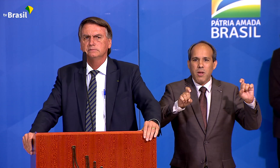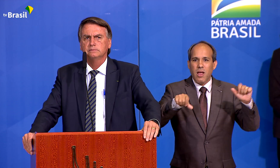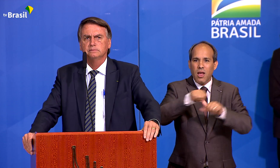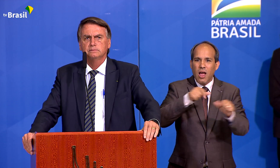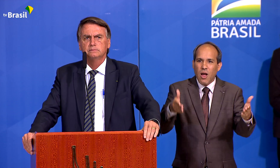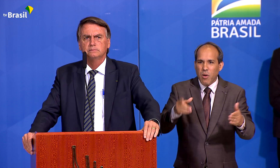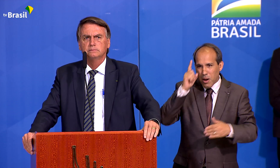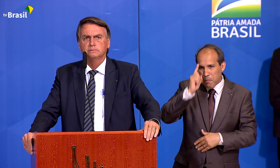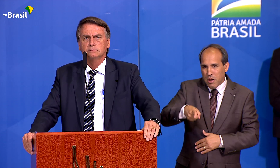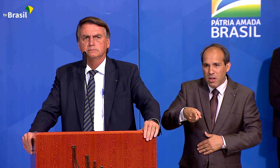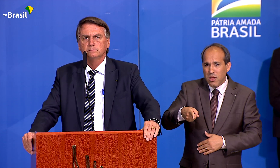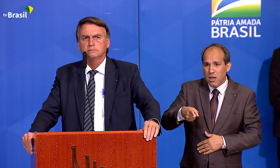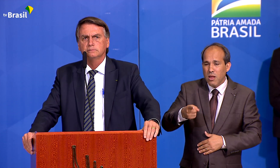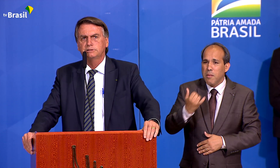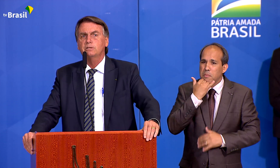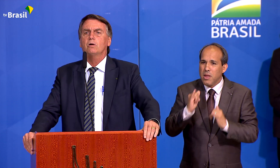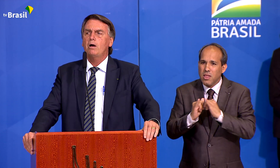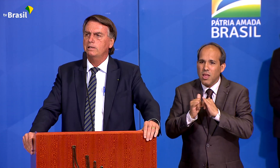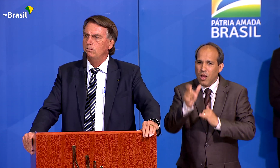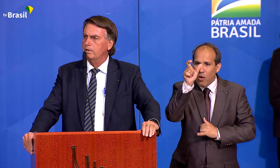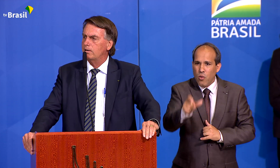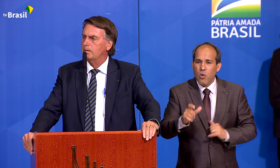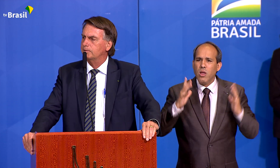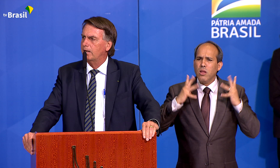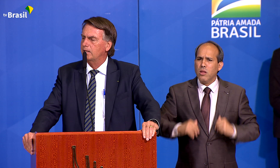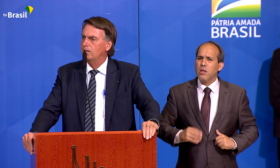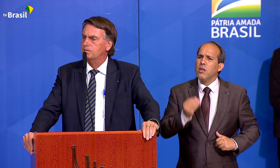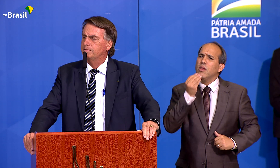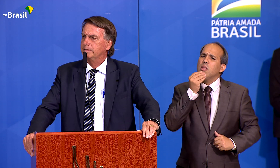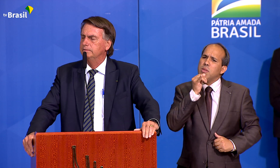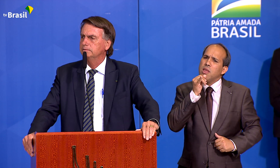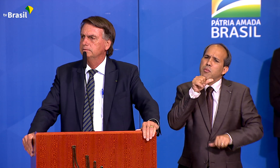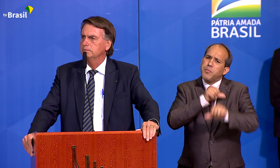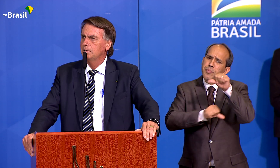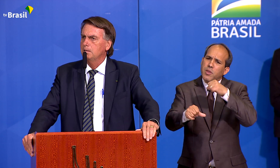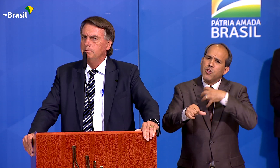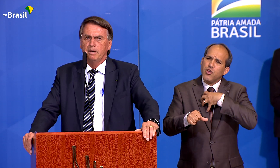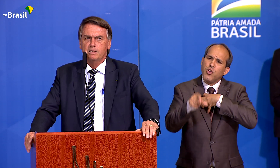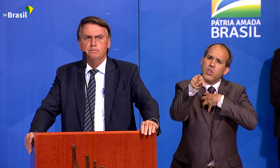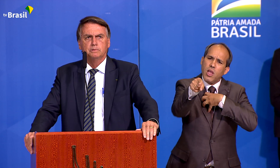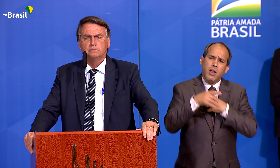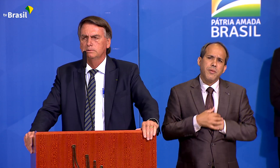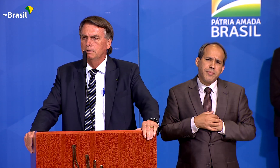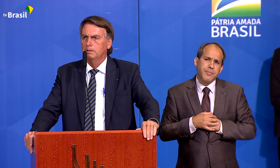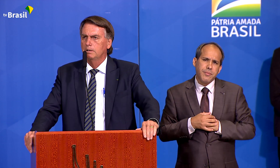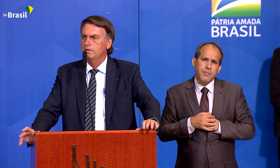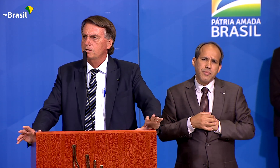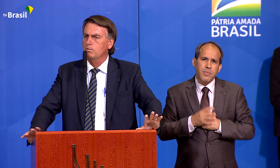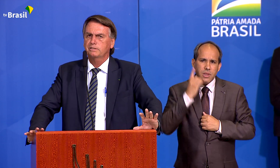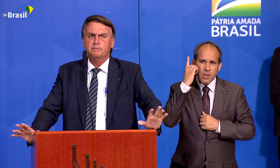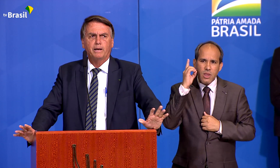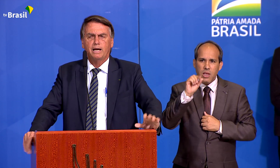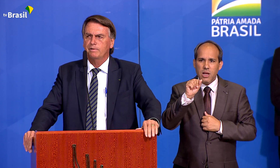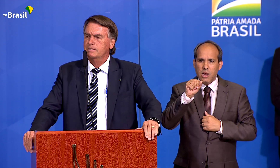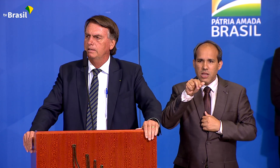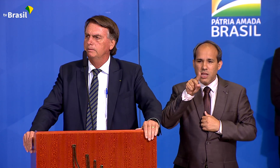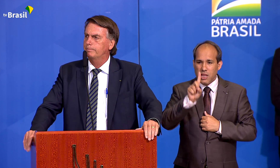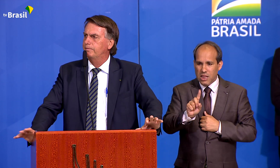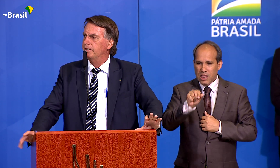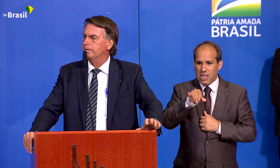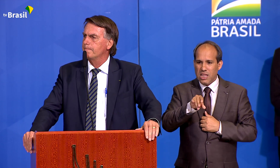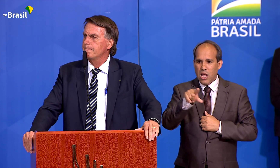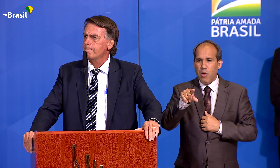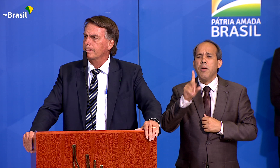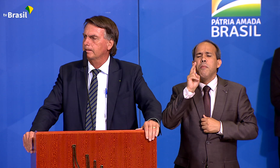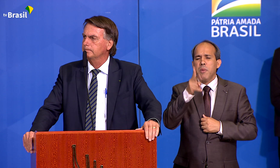inocentes e se coloque no lugar do deputado Daniel Silvana mesmo levando-se em conta as palavras